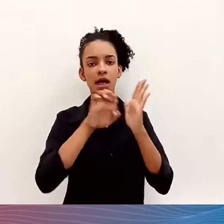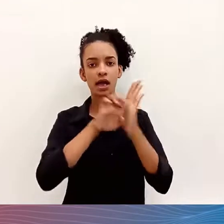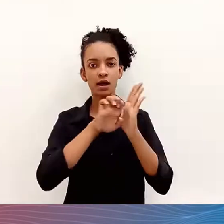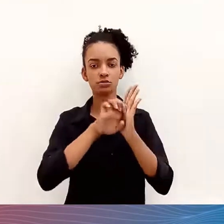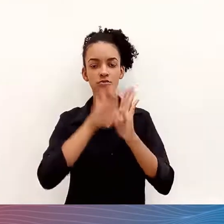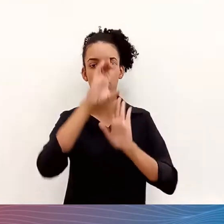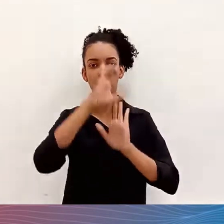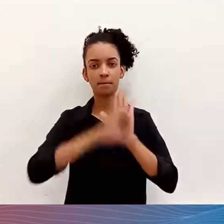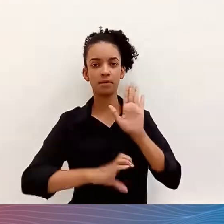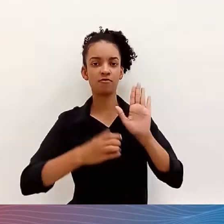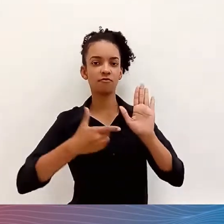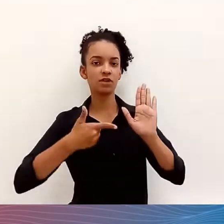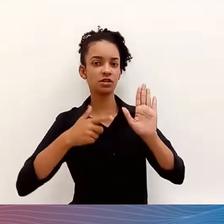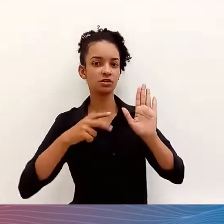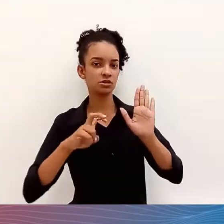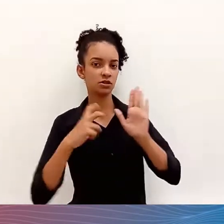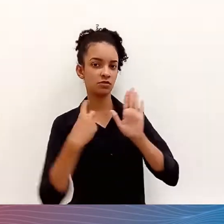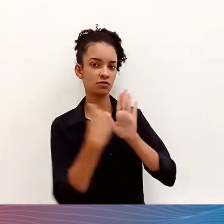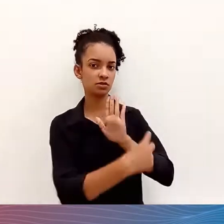10.